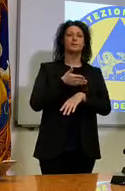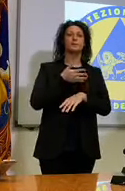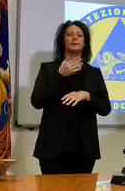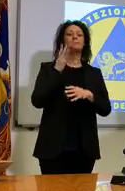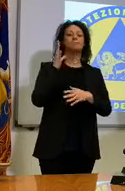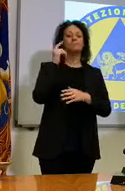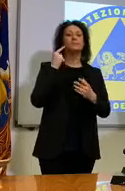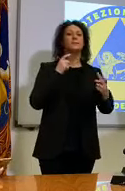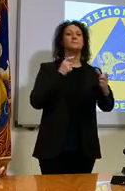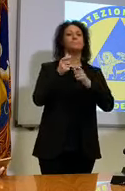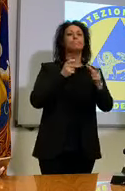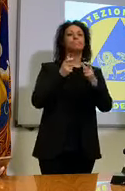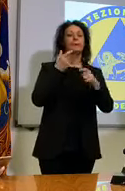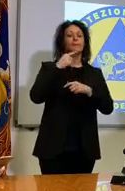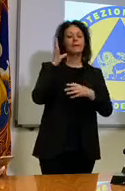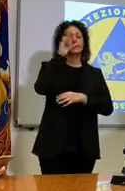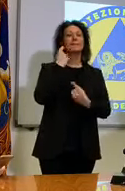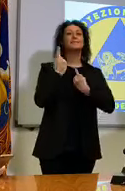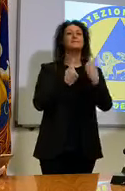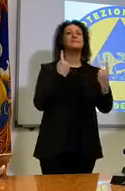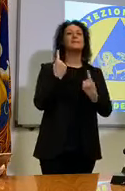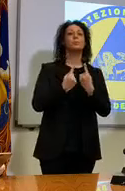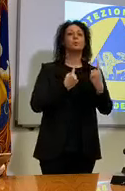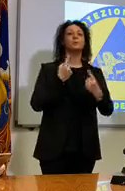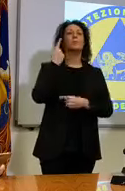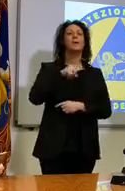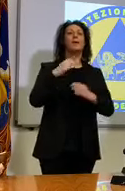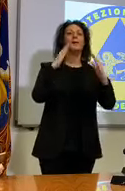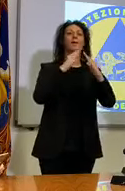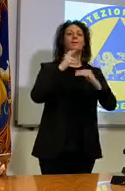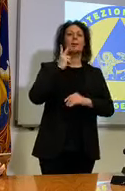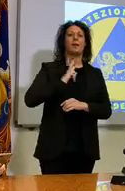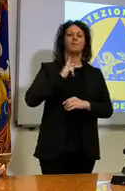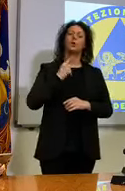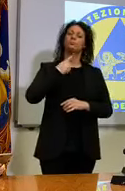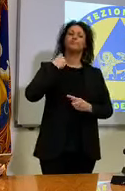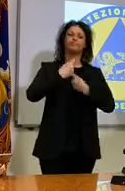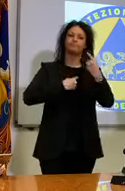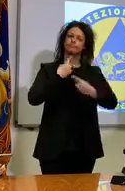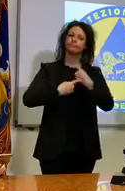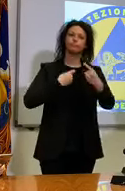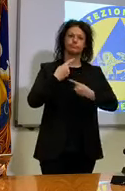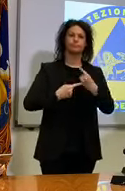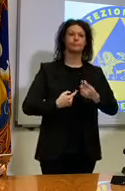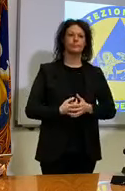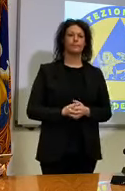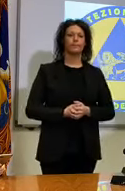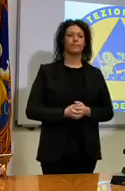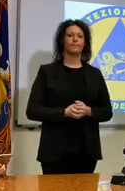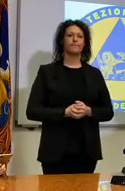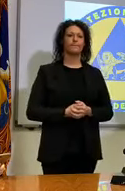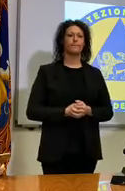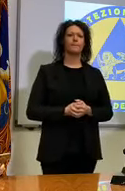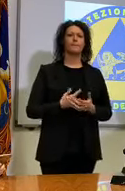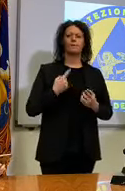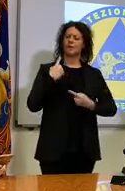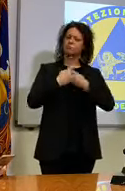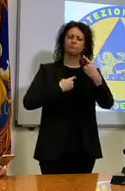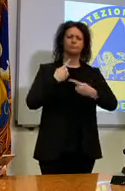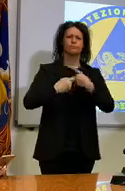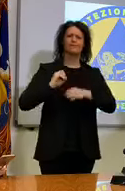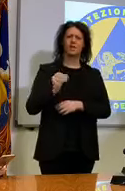punto della situazione, si sta procedendo con case di riposo ancora e quindi stiamo andando avanti